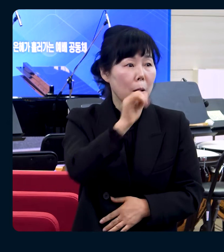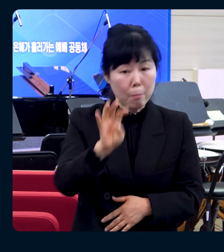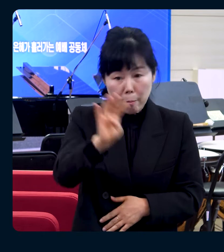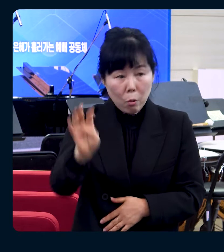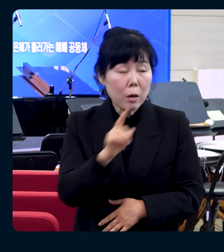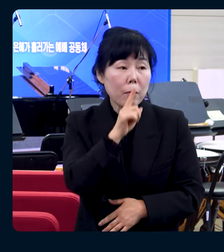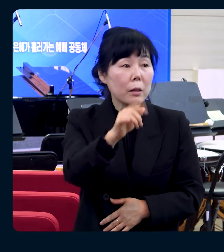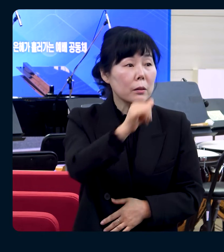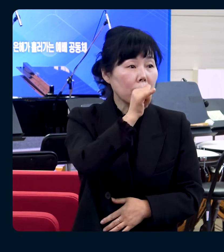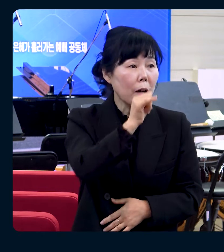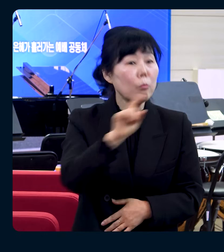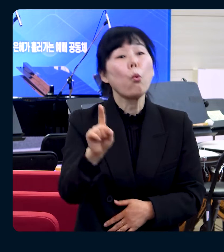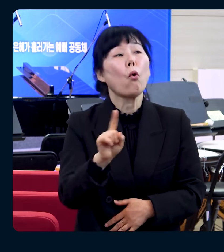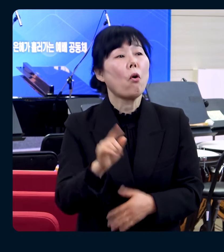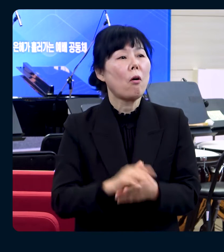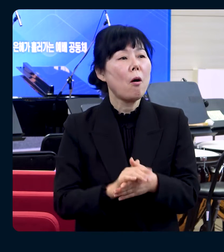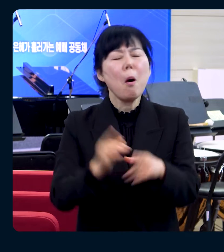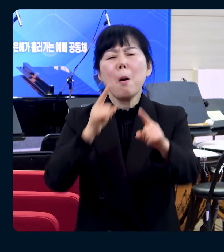뭡니까?